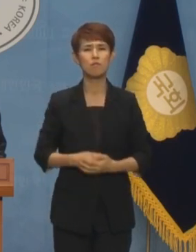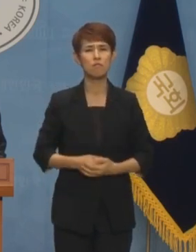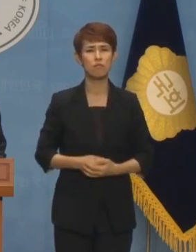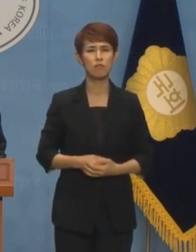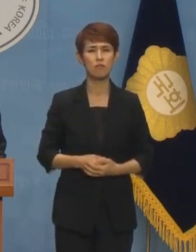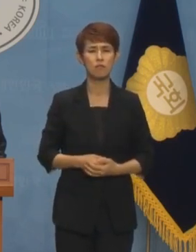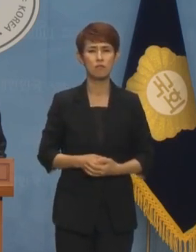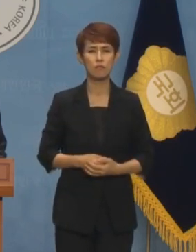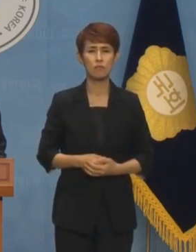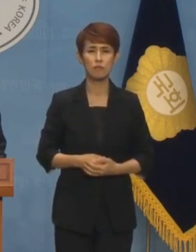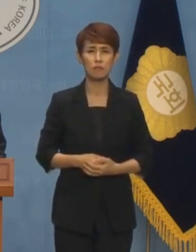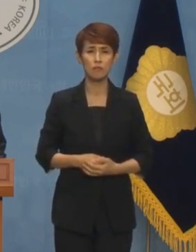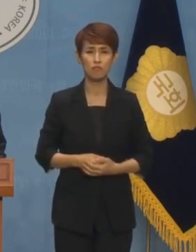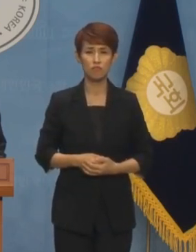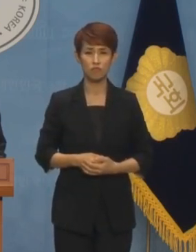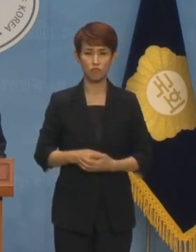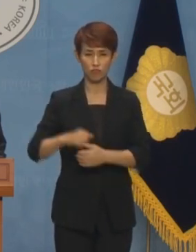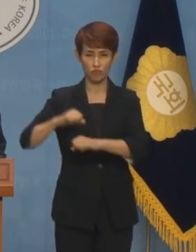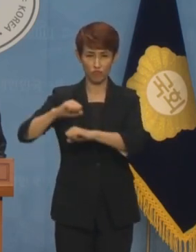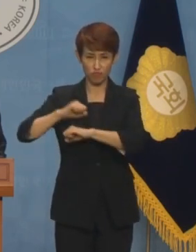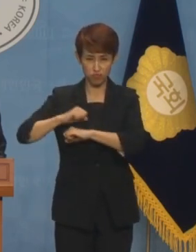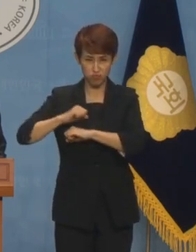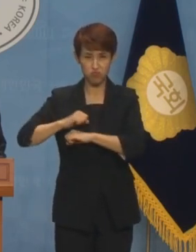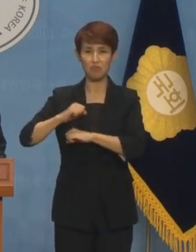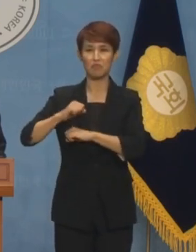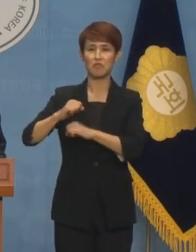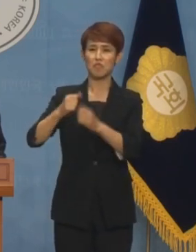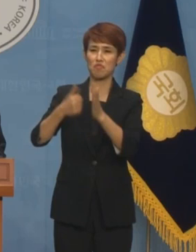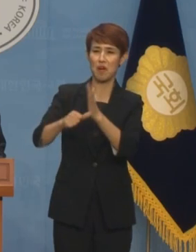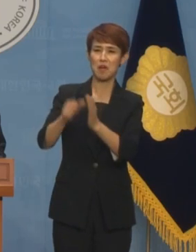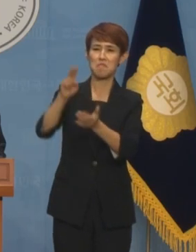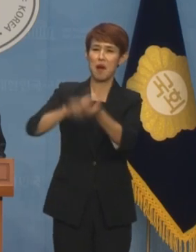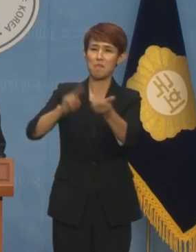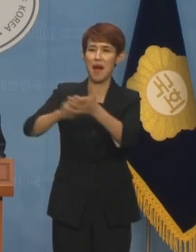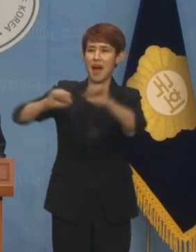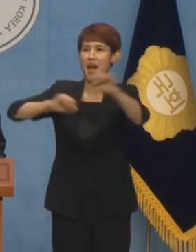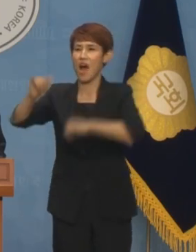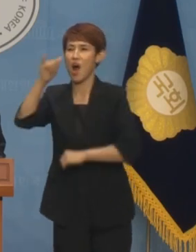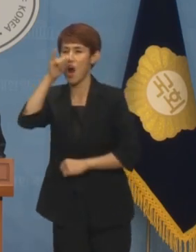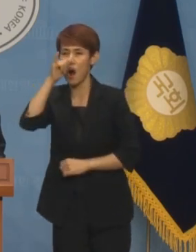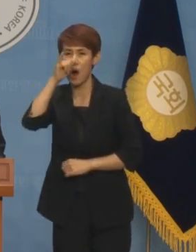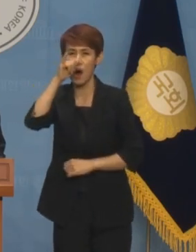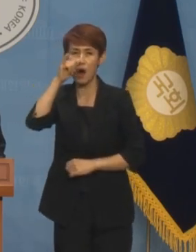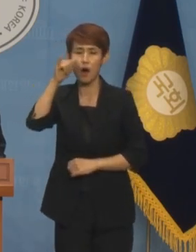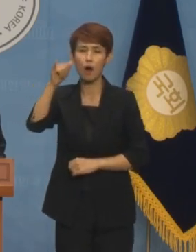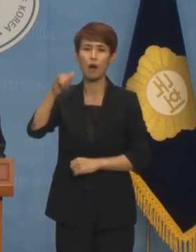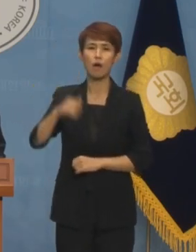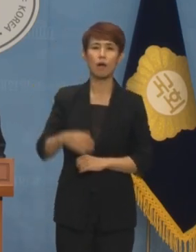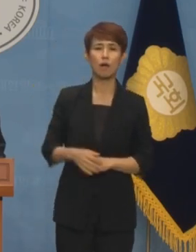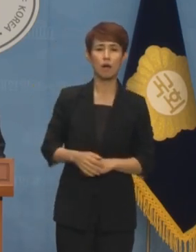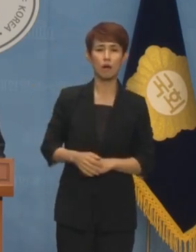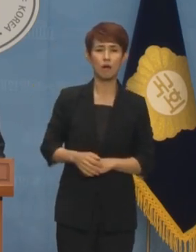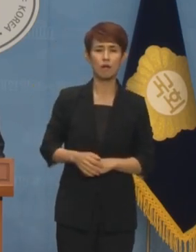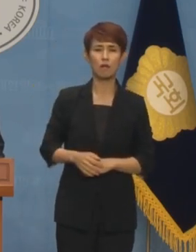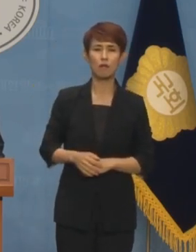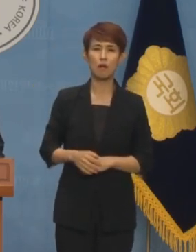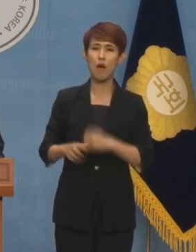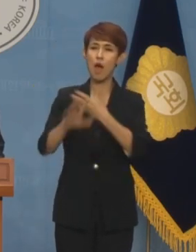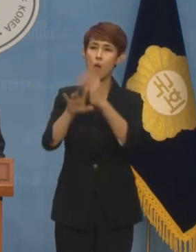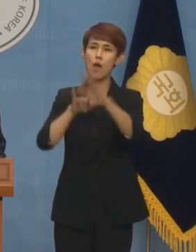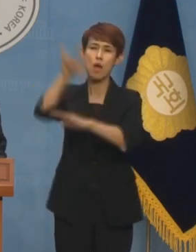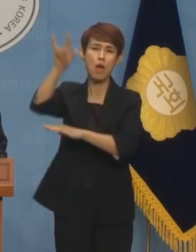방위사업청장의 업무인 방산 세일즈를 한다며 태연히 5일 가까운 해외 순방을 다니고 있습니다.